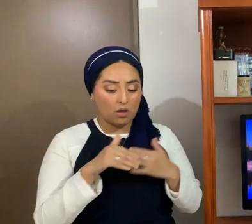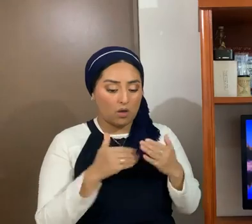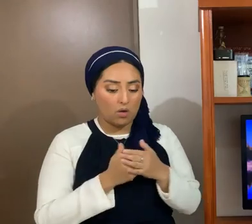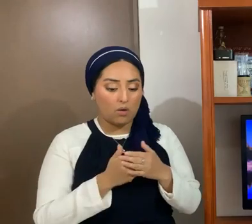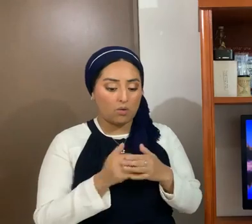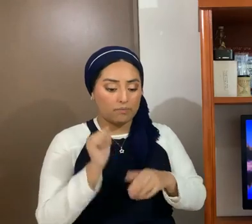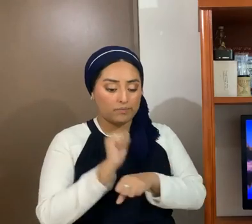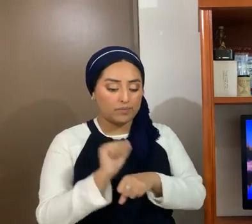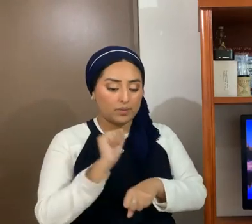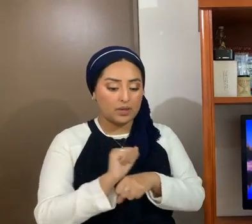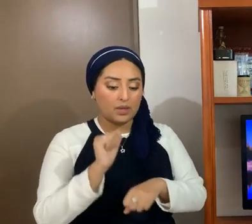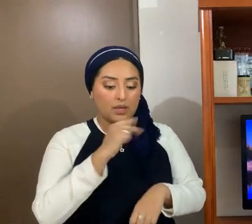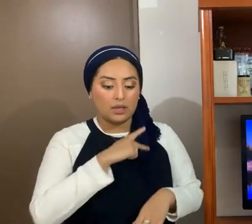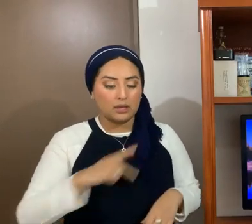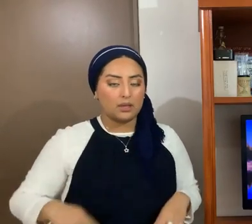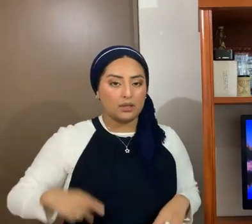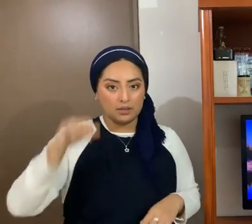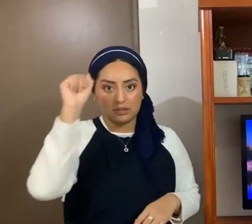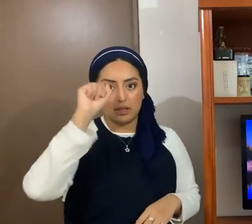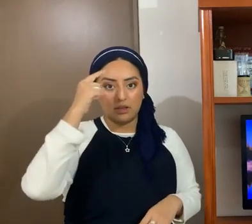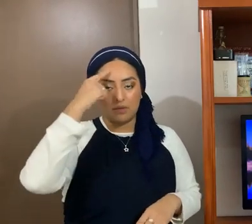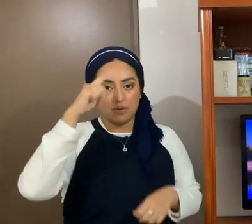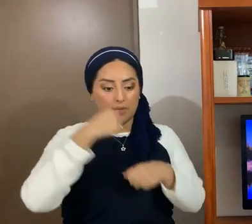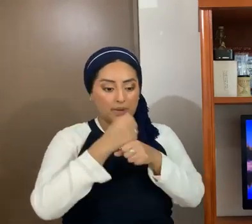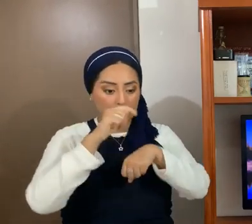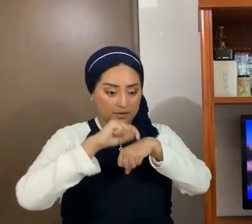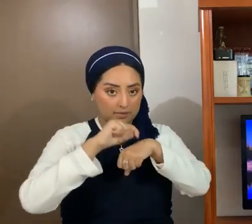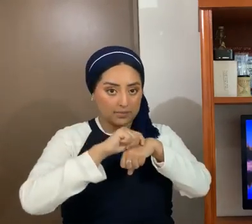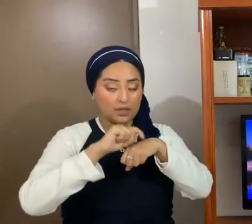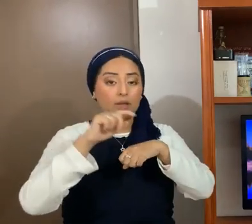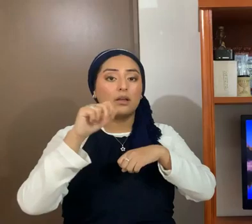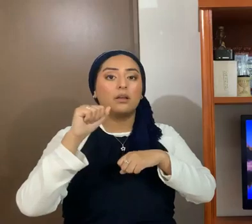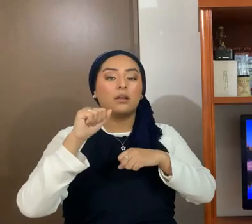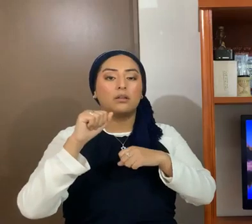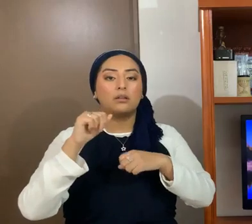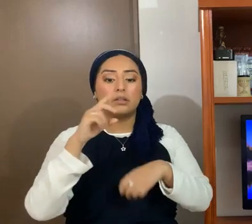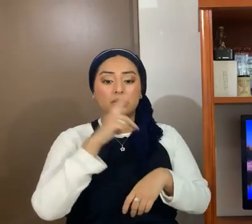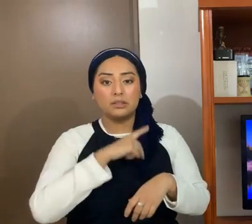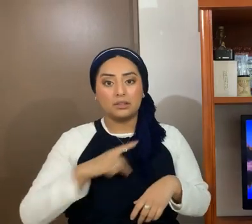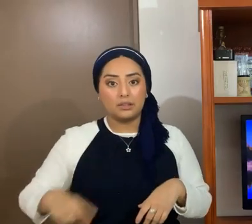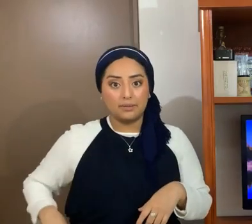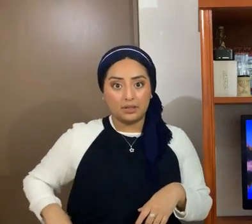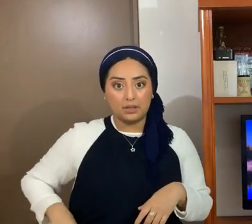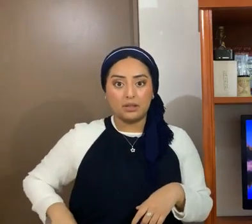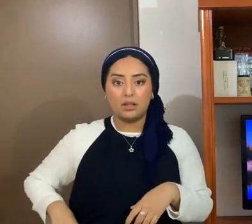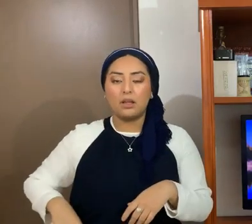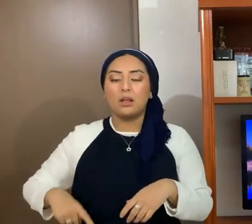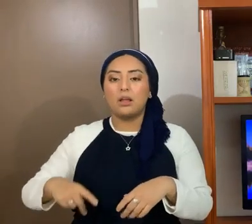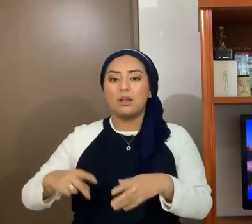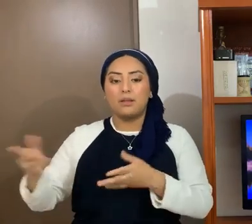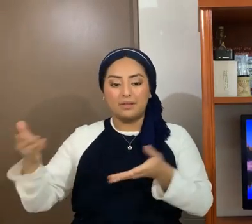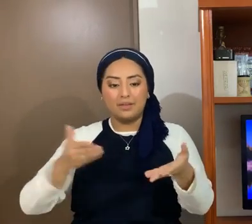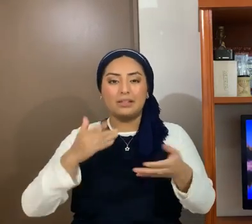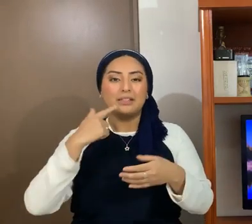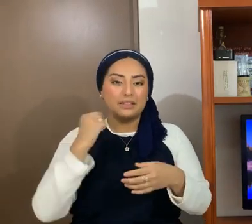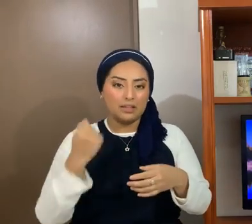obra que dispuso hacer el rey Salomón para la casa de Yahweh, y metió Salomón lo que David su padre había dedicado, oro,